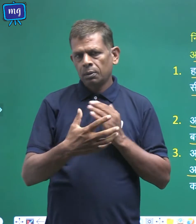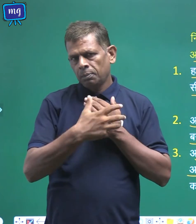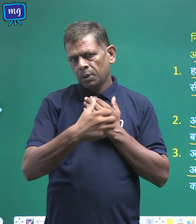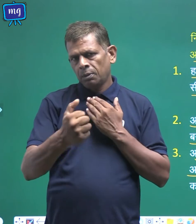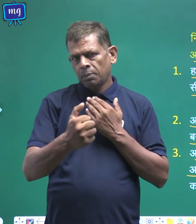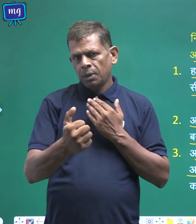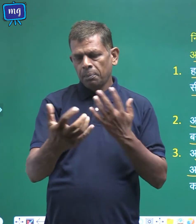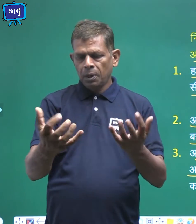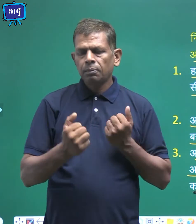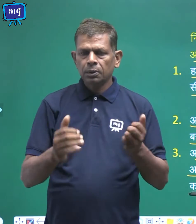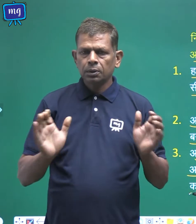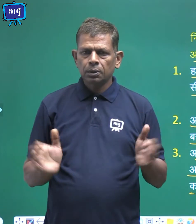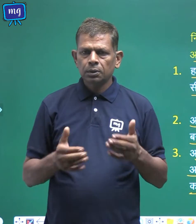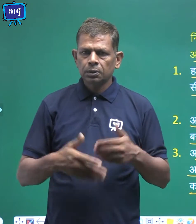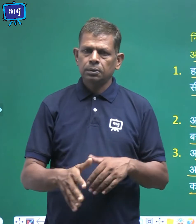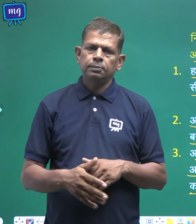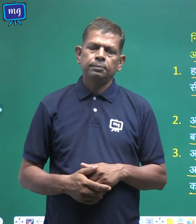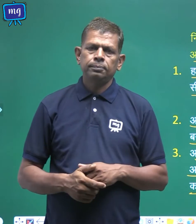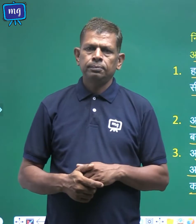प्राप्त कर सकते हैं।